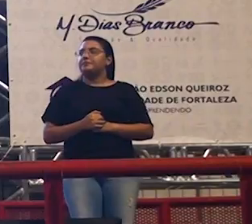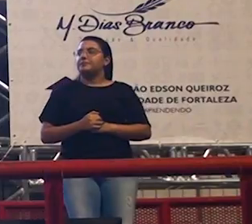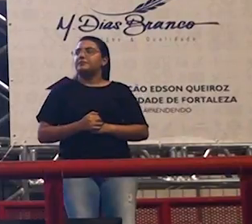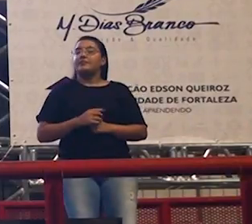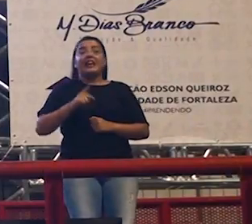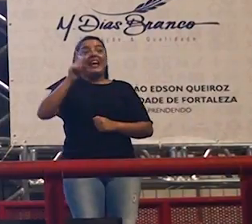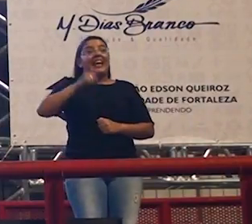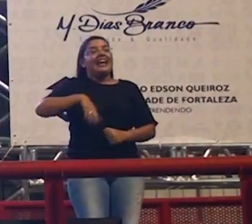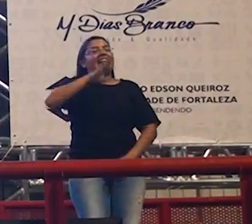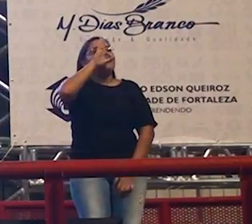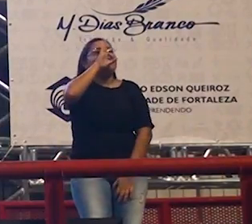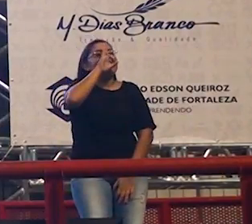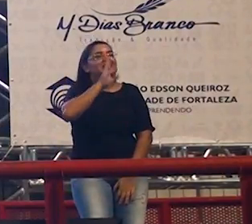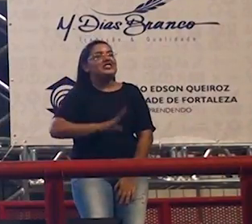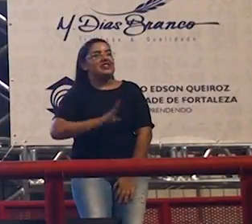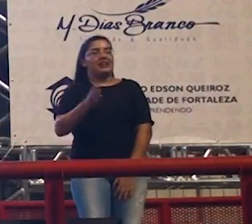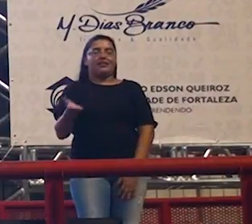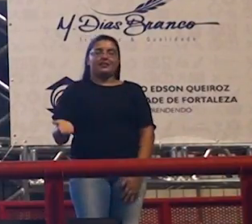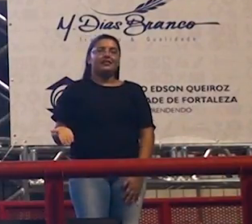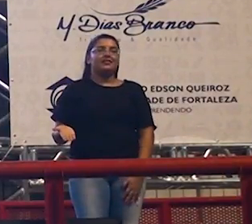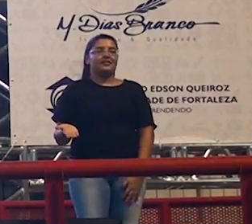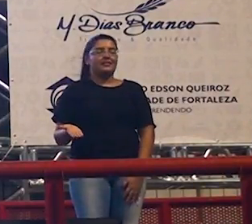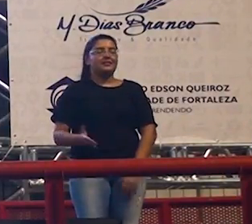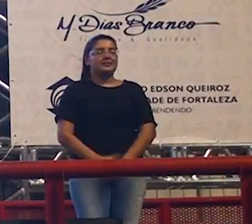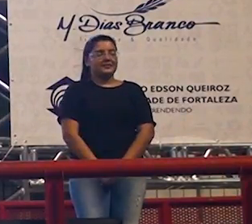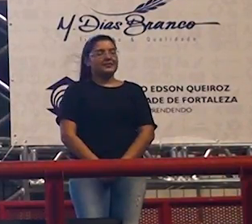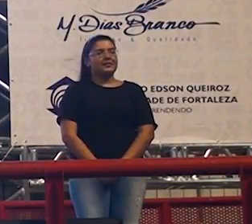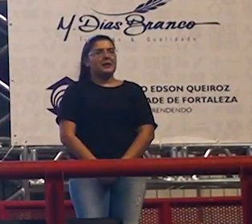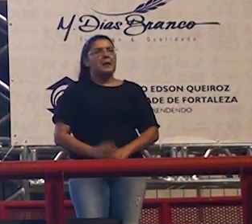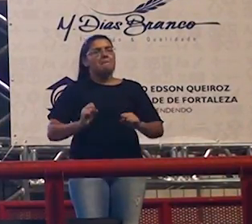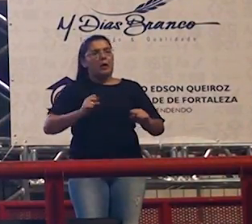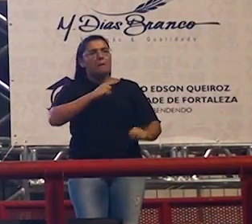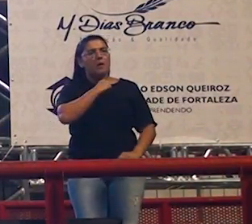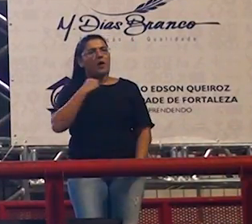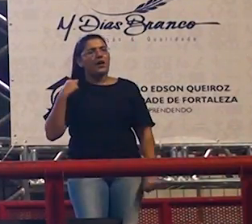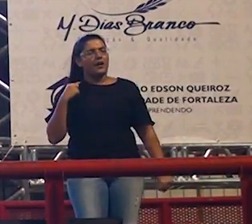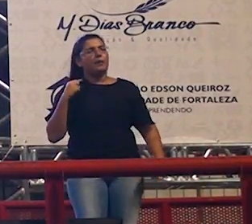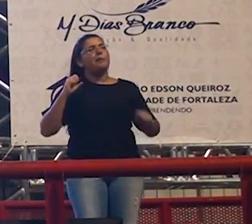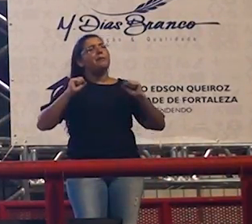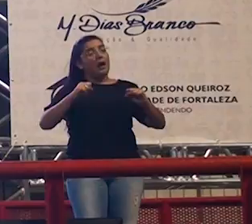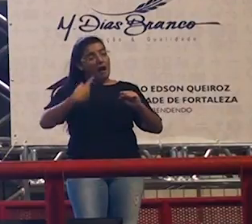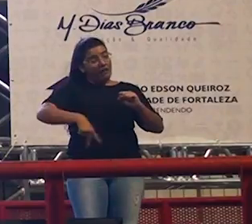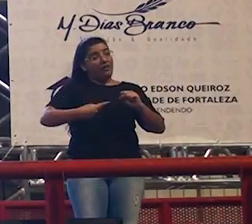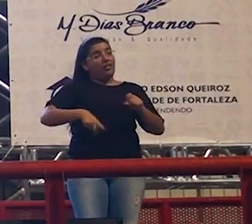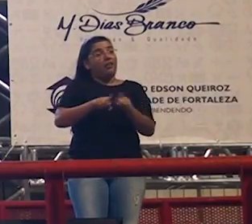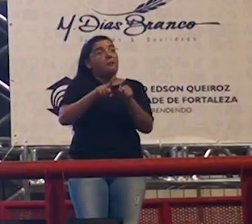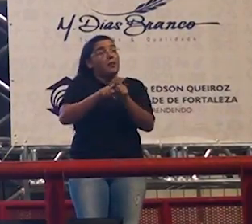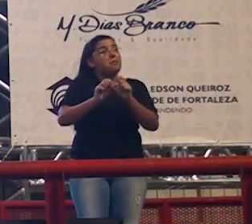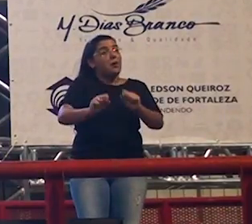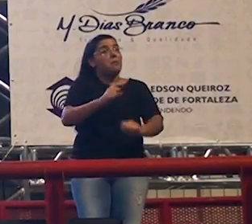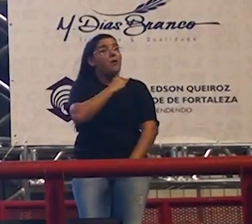de graça. Olha que palavra linda, de graça. Professor, mas eu posso morrer. Você pode morrer aqui mesmo,